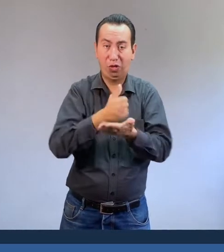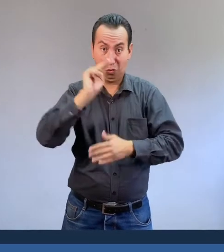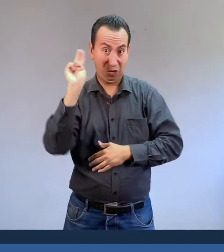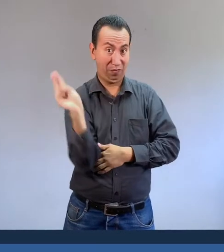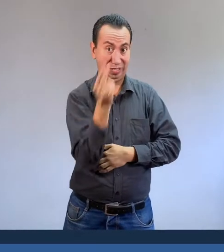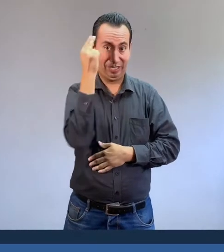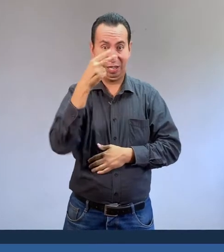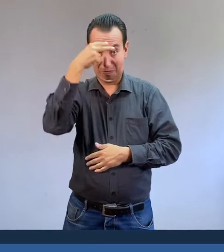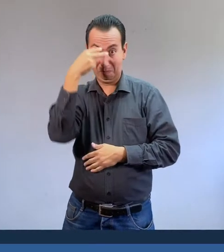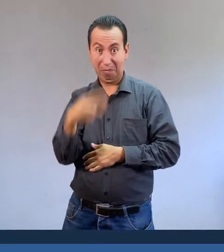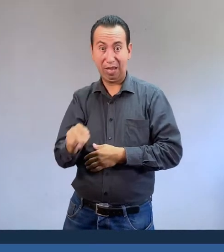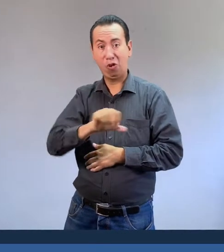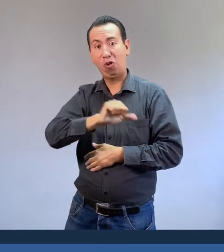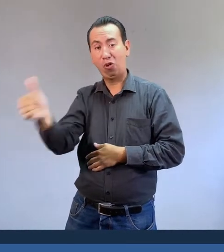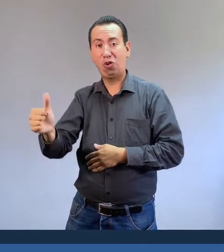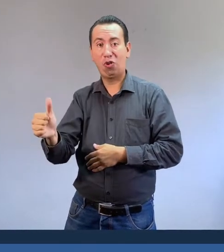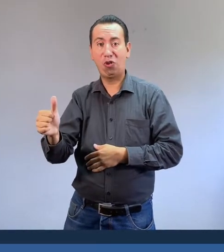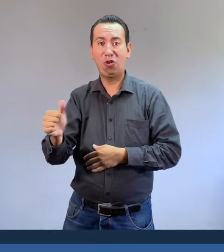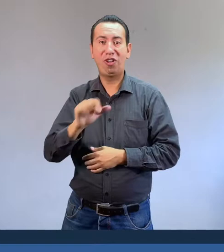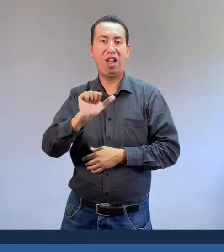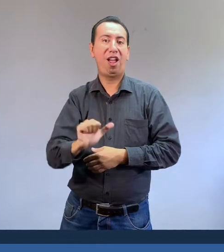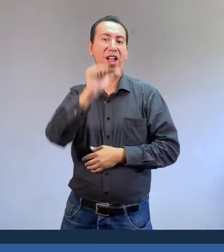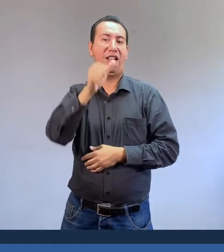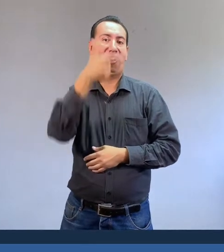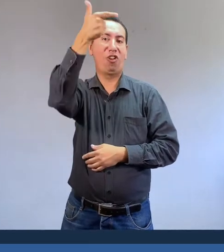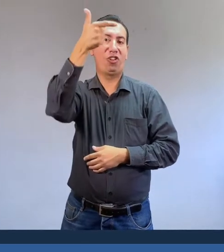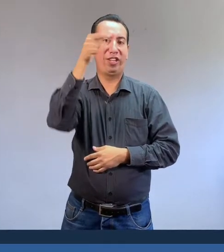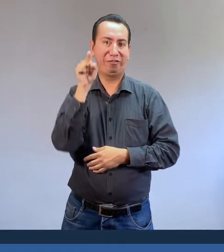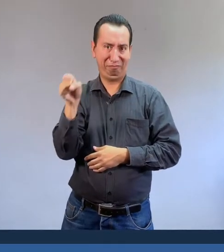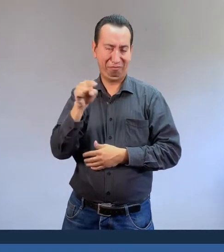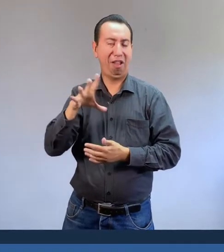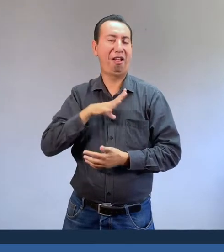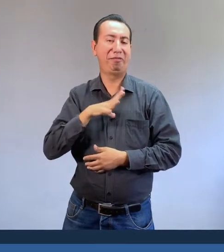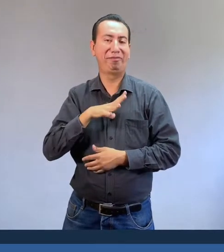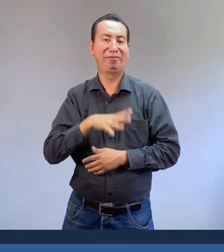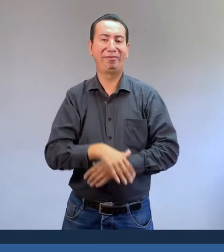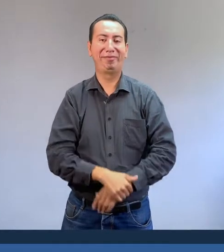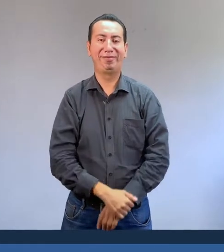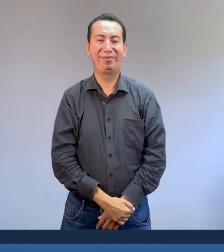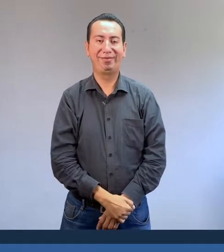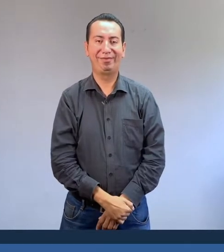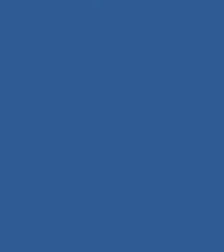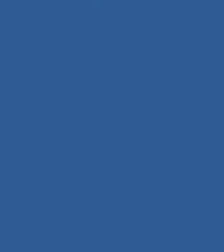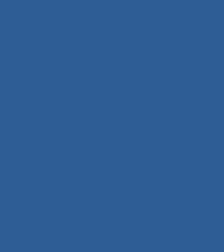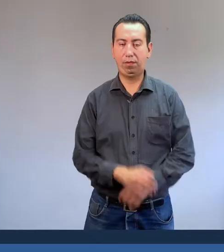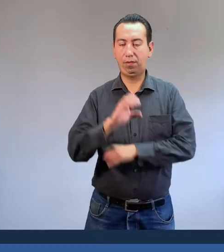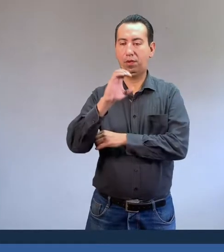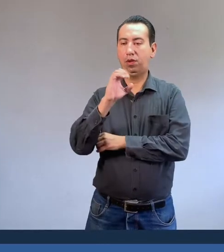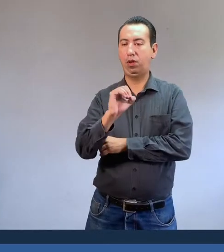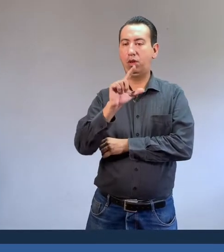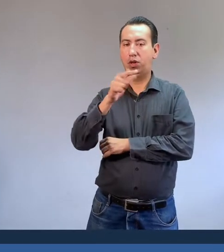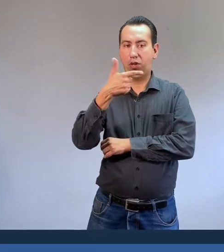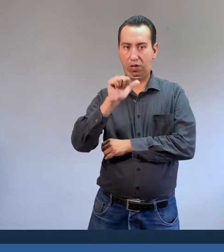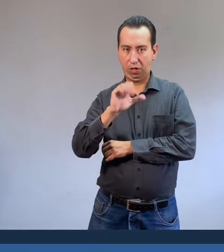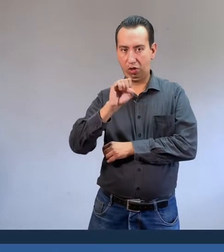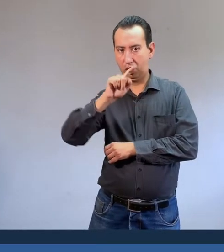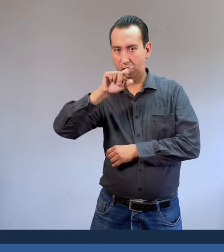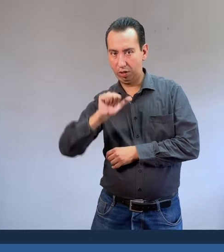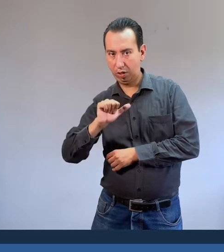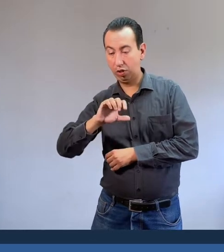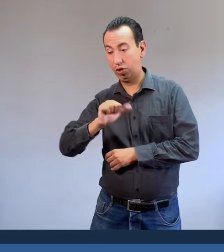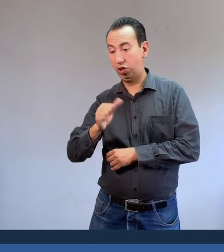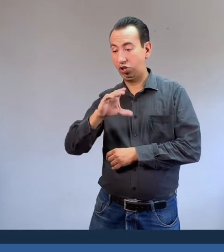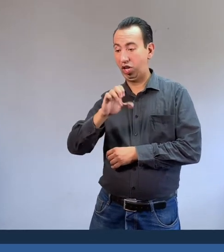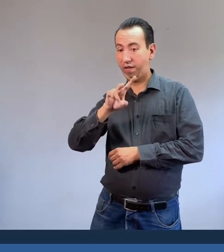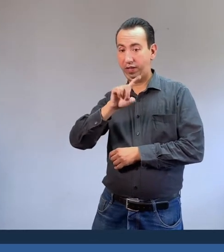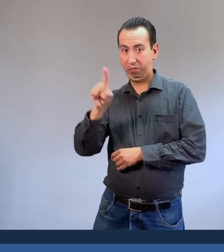la Ciudad Universitaria y el Museo Regional de Guanajuato Alhóndiga de Granaditas. Olga Kostakowski, también